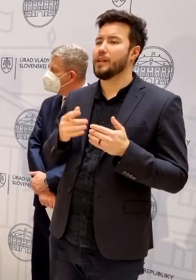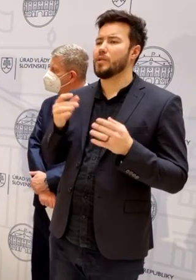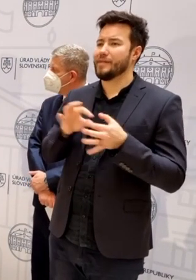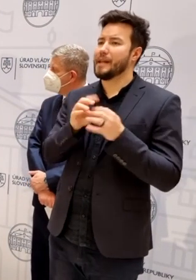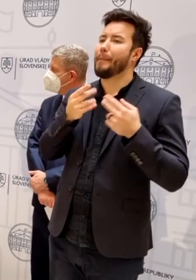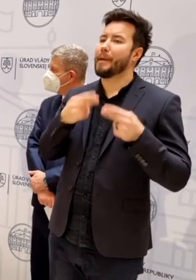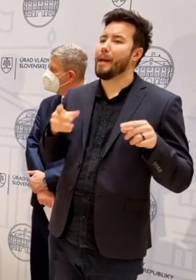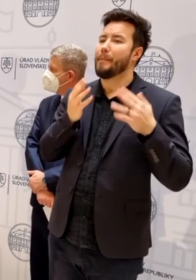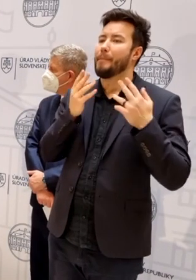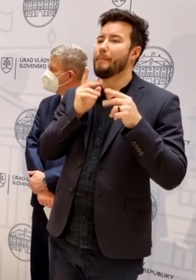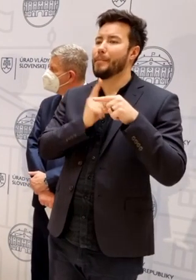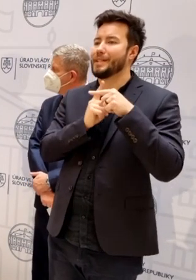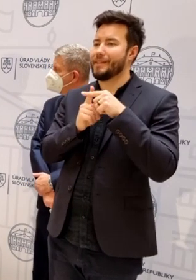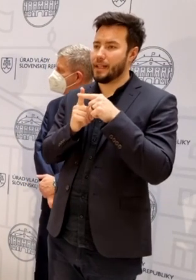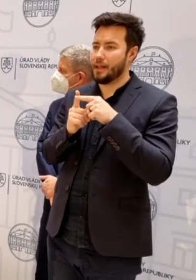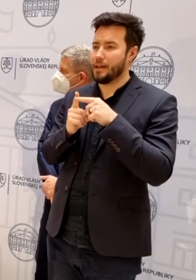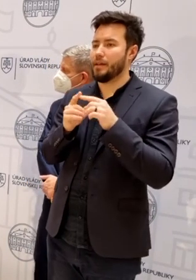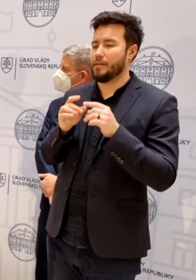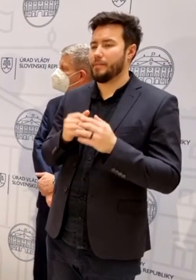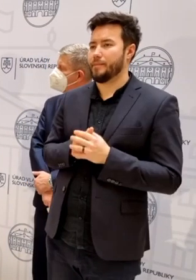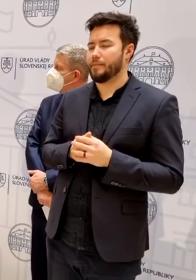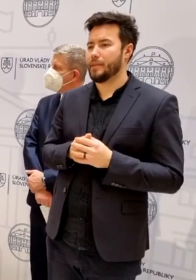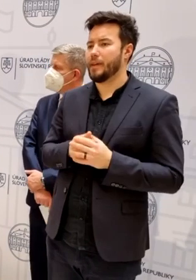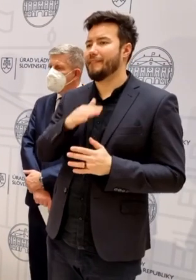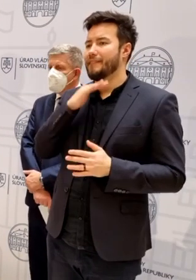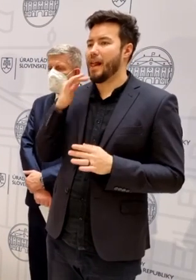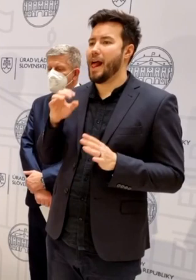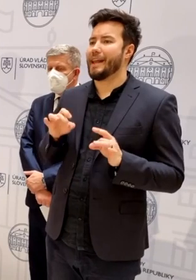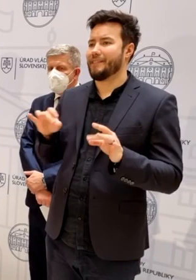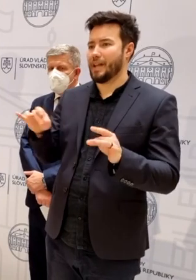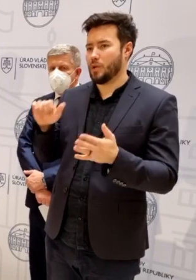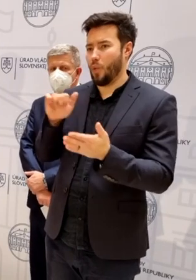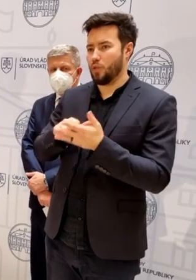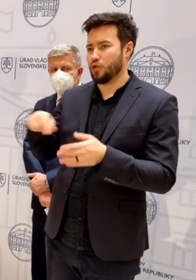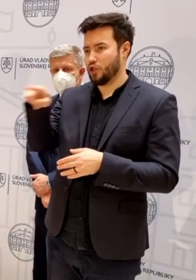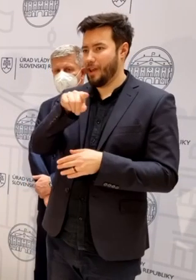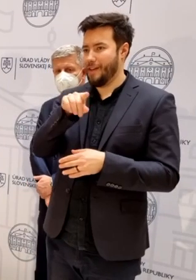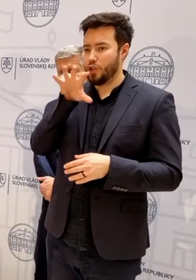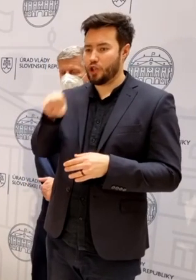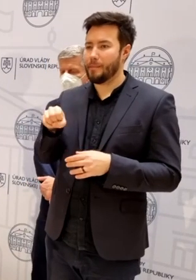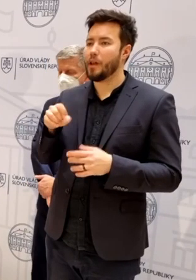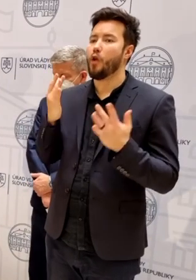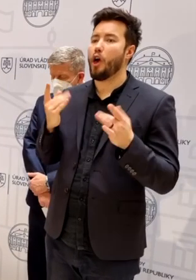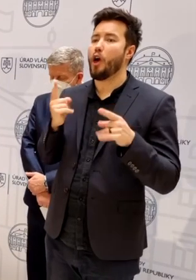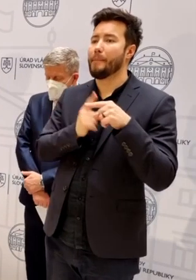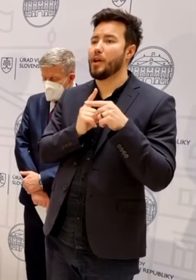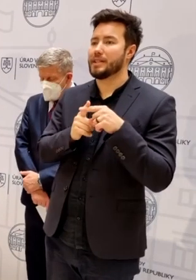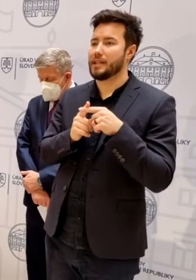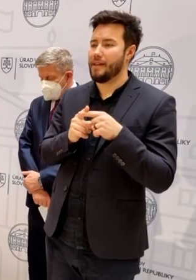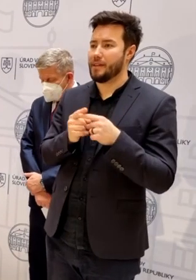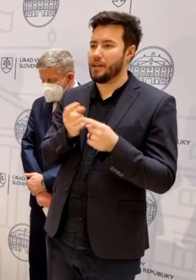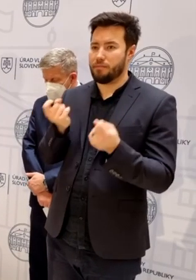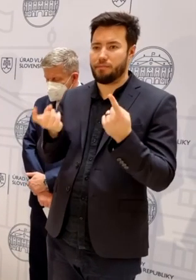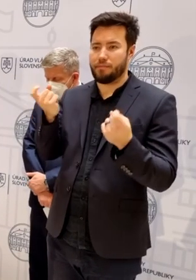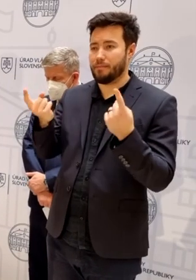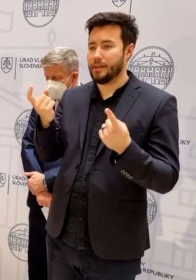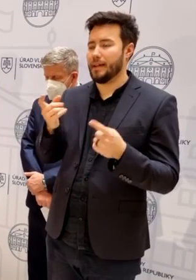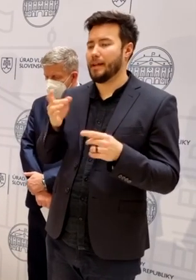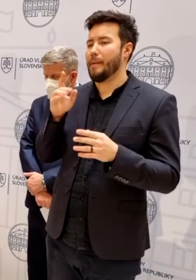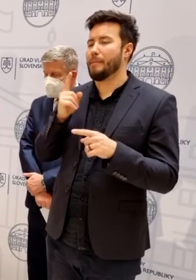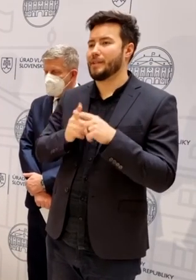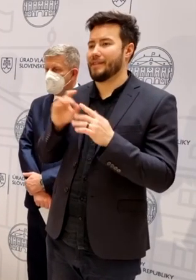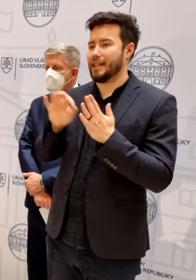veľkým množstvom samozrejme infekcií, mnohí to zo svojho okolia vnímate, koľko je pozitívne testovaných